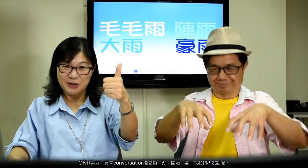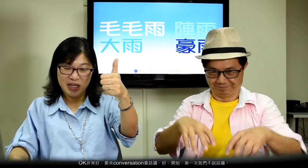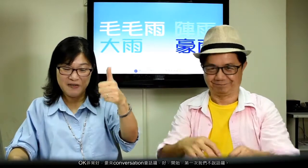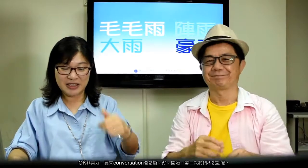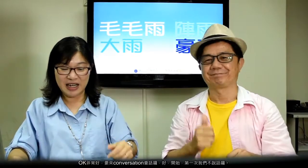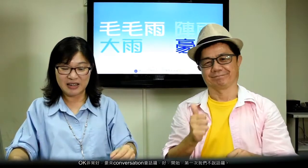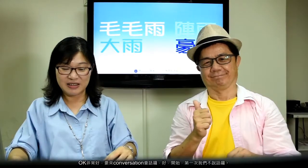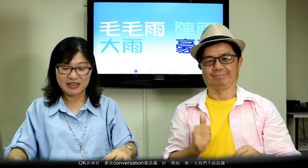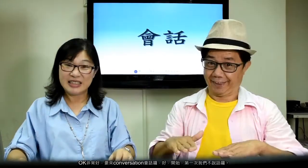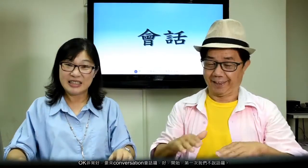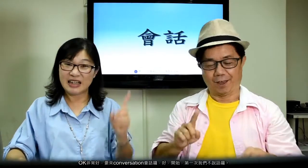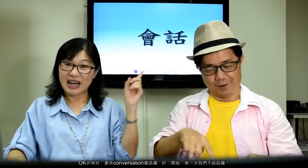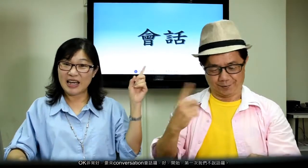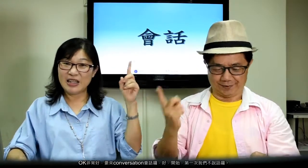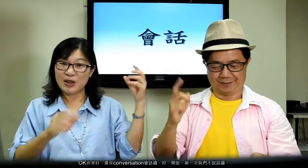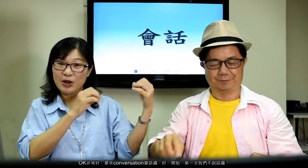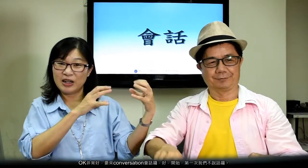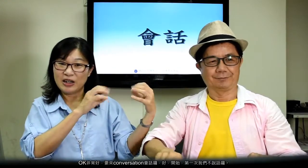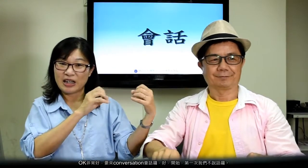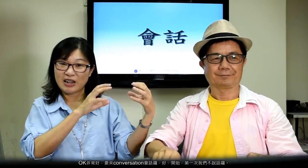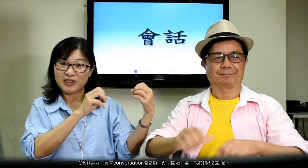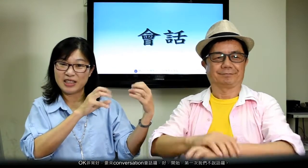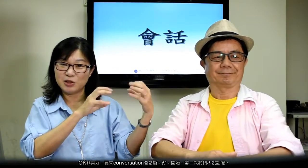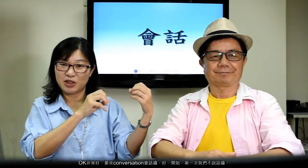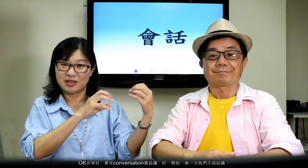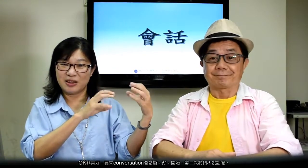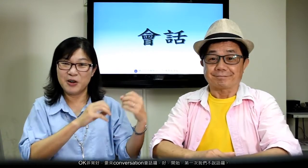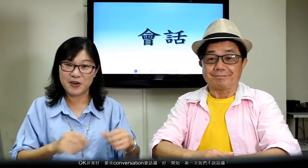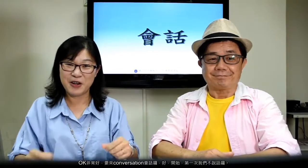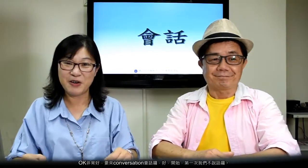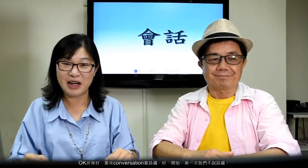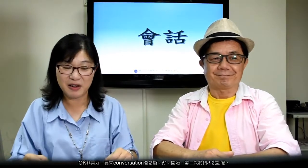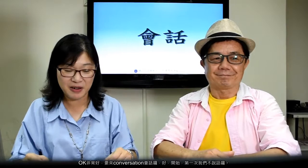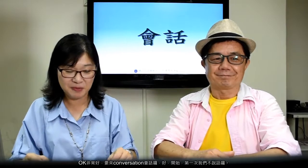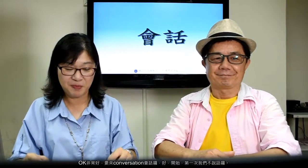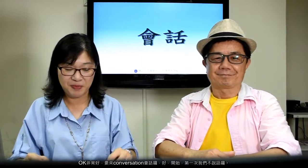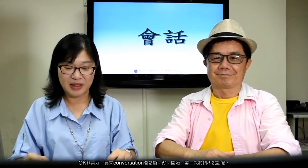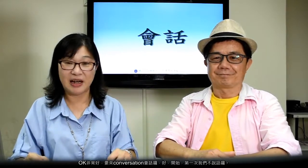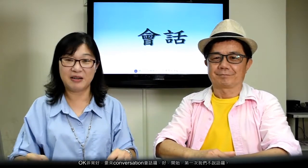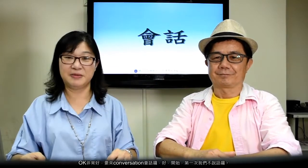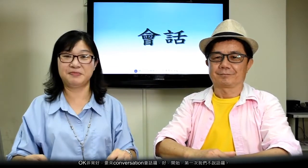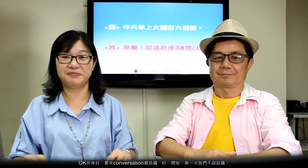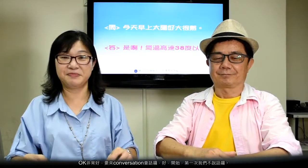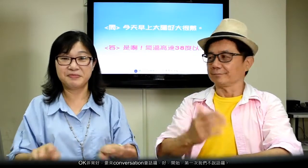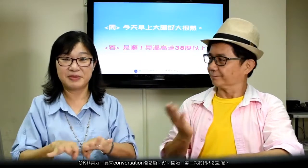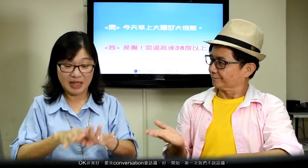OK， 非常好，要来 conversation， 好，绘画咯，好，开